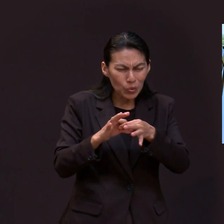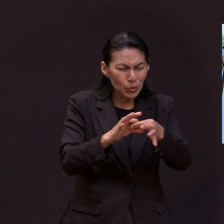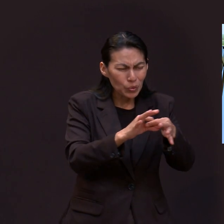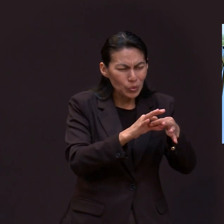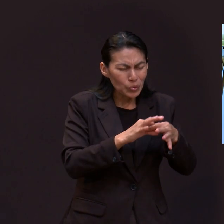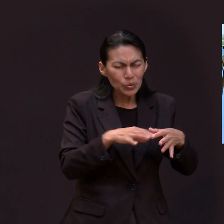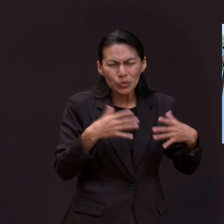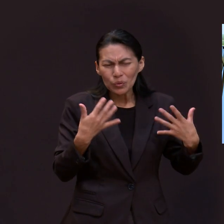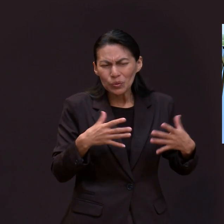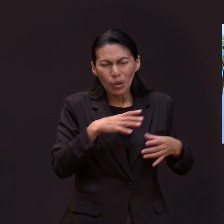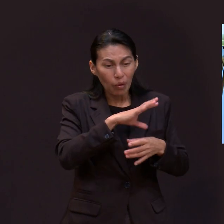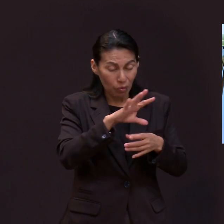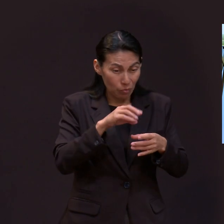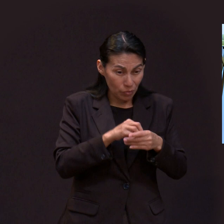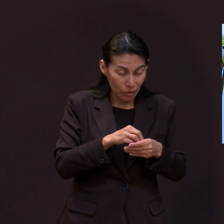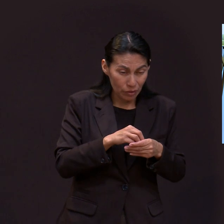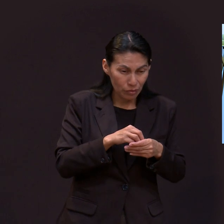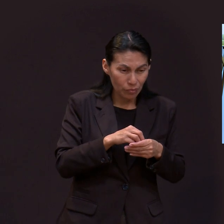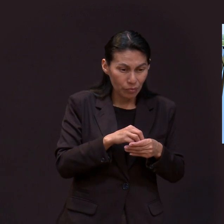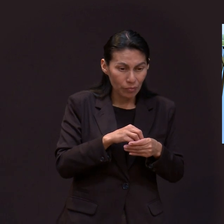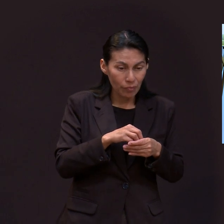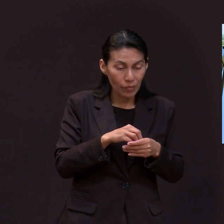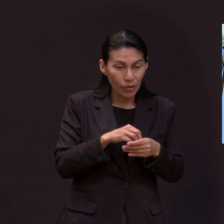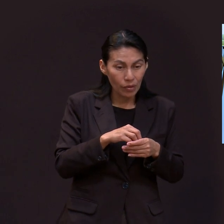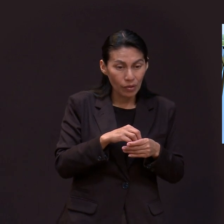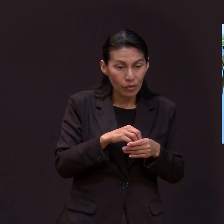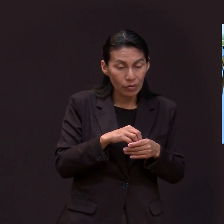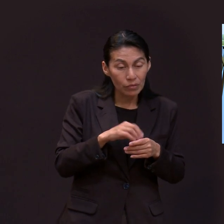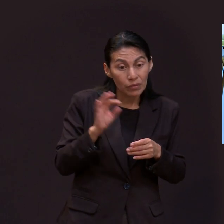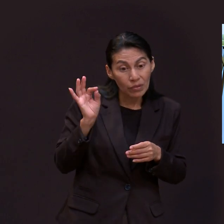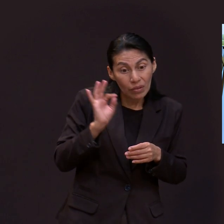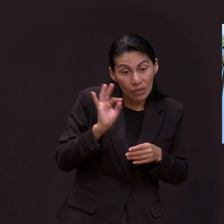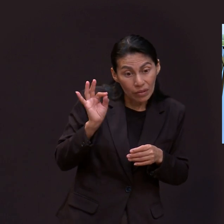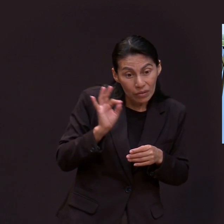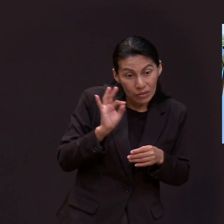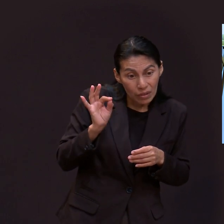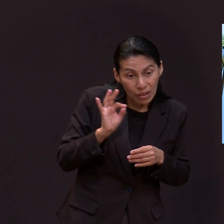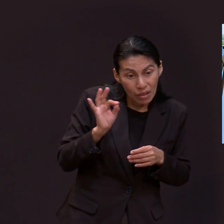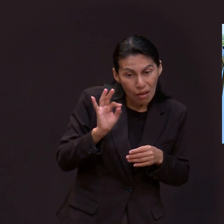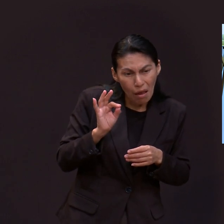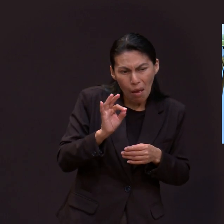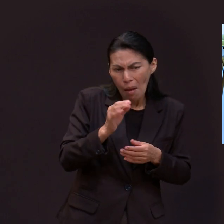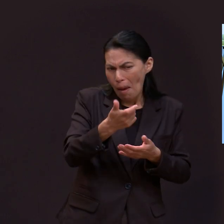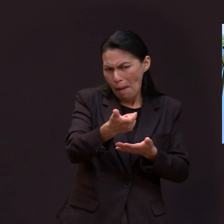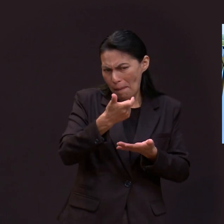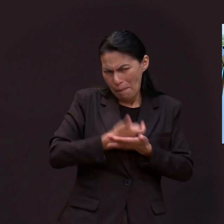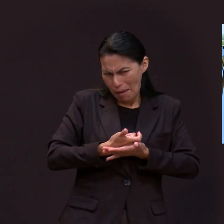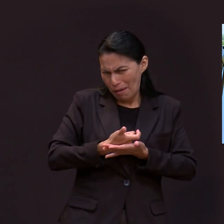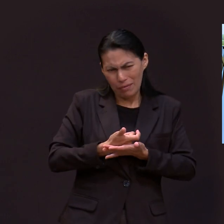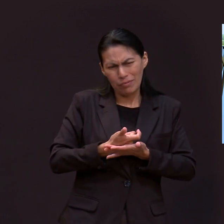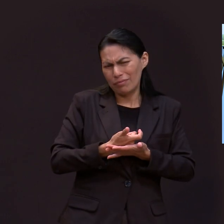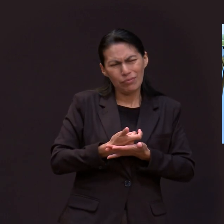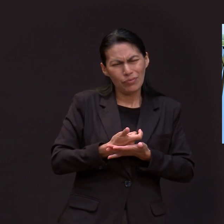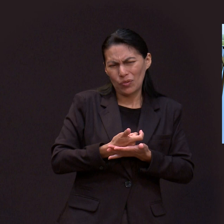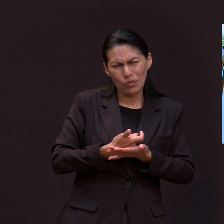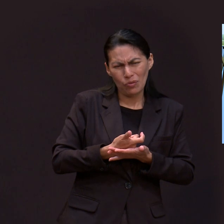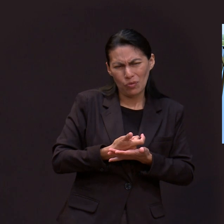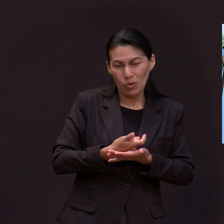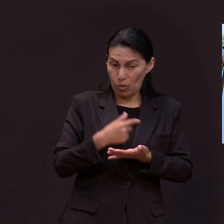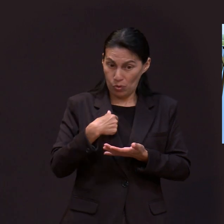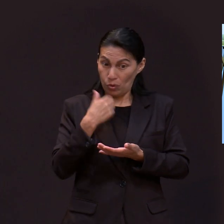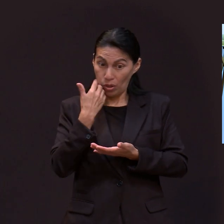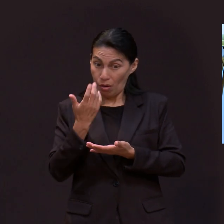altruista completamente porque sabes que quizás nunca te lo vayan a pagar